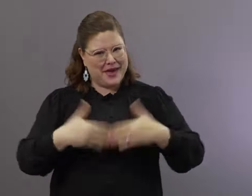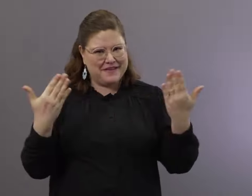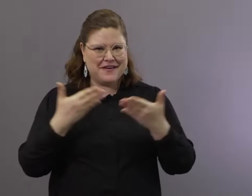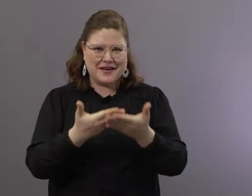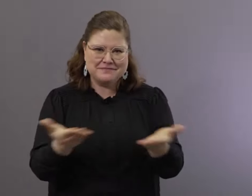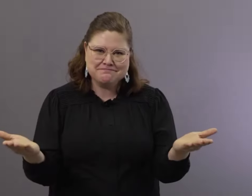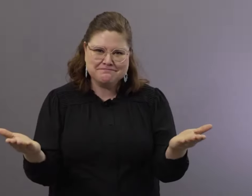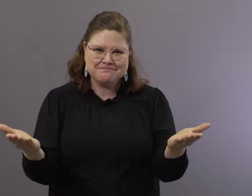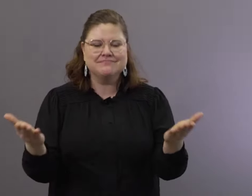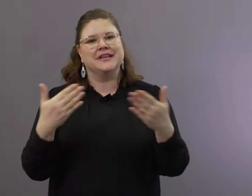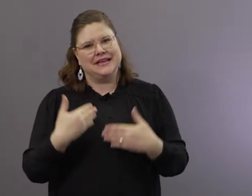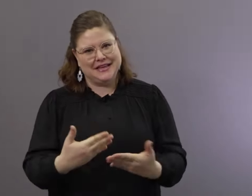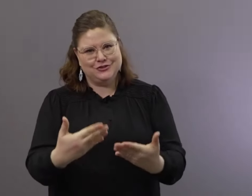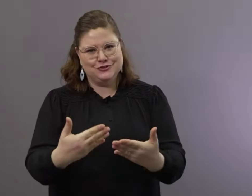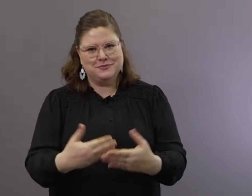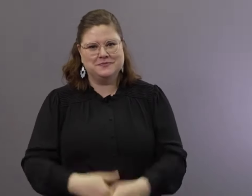Kiitos.